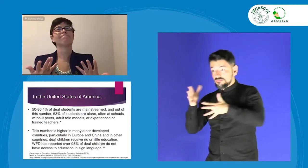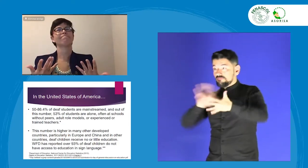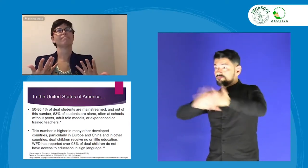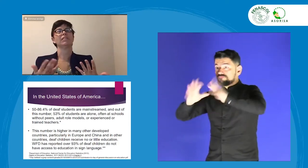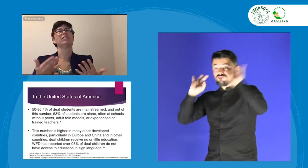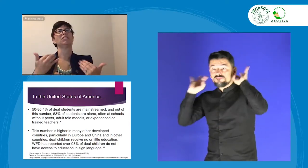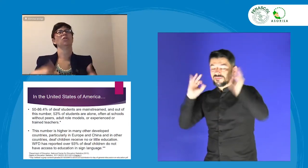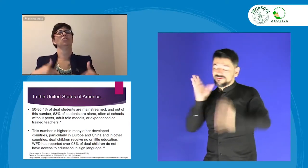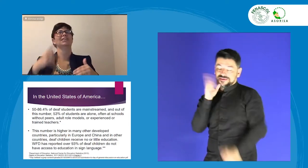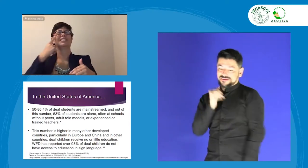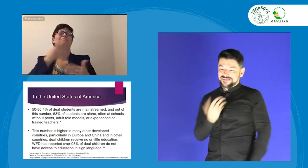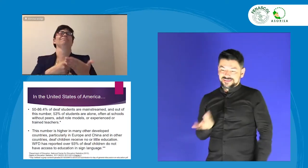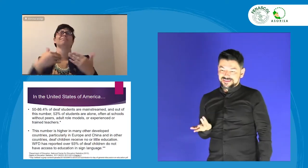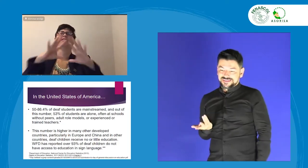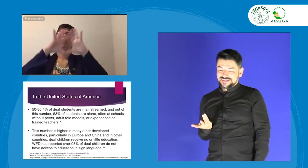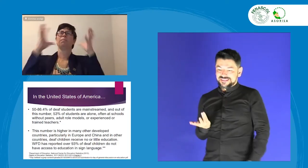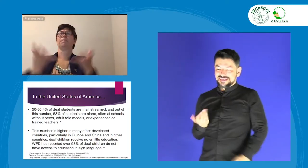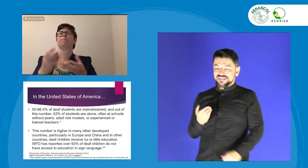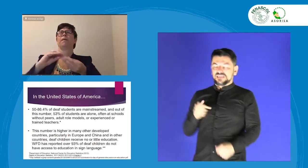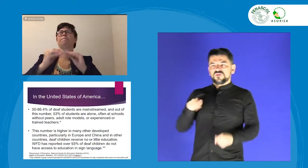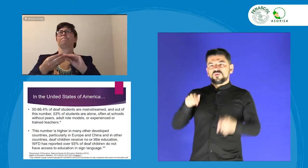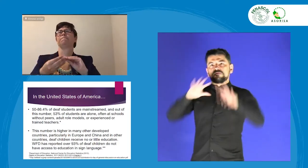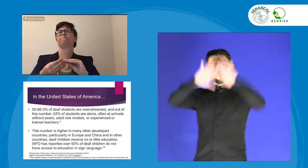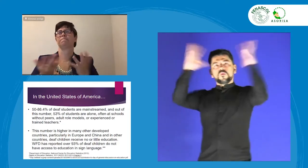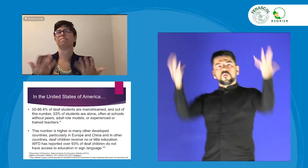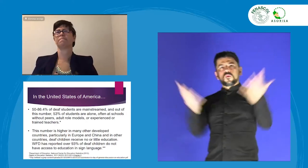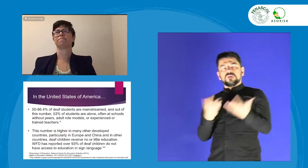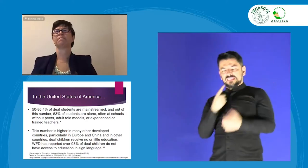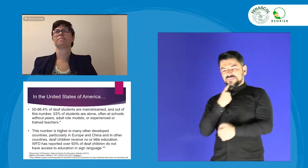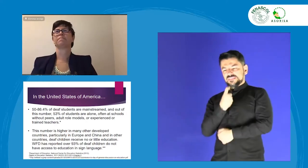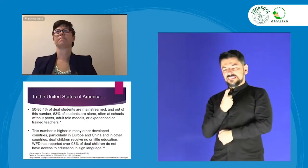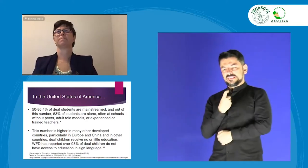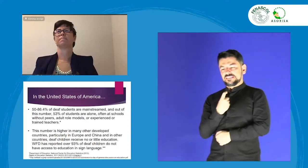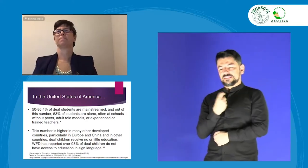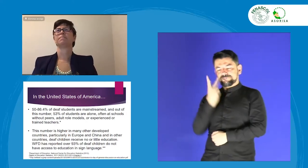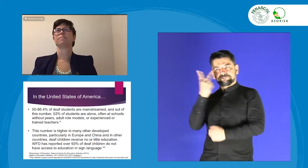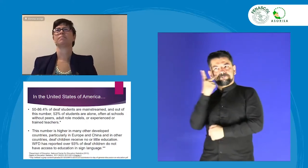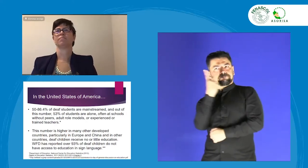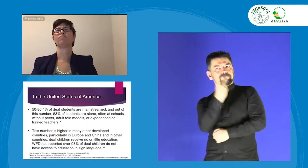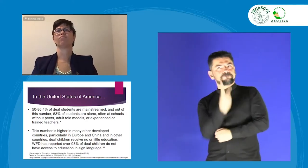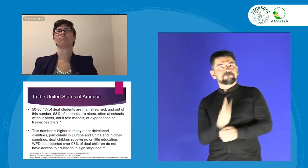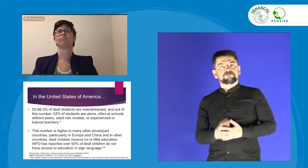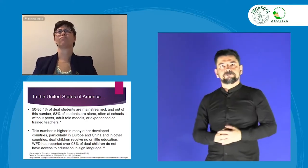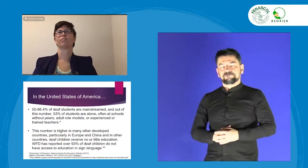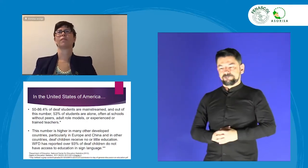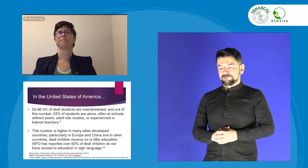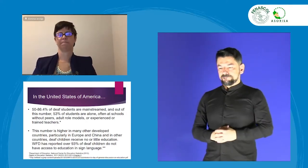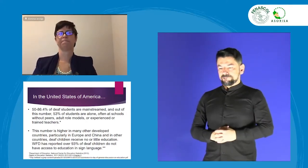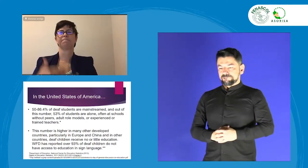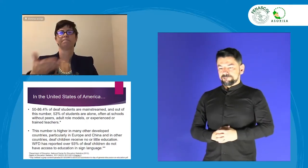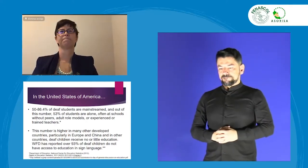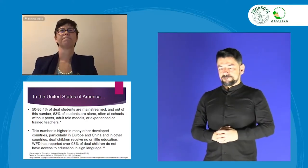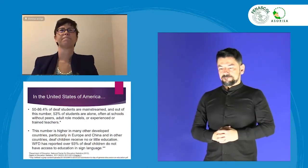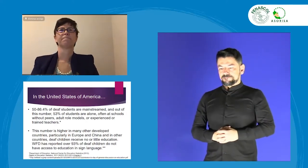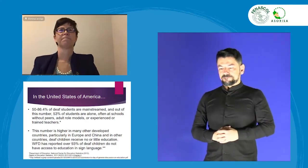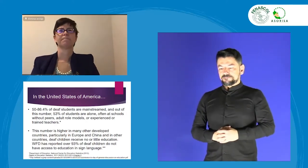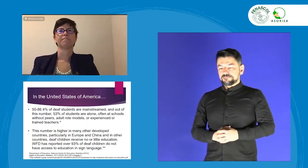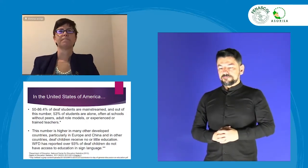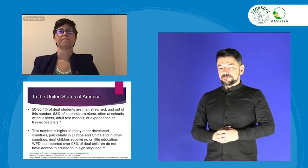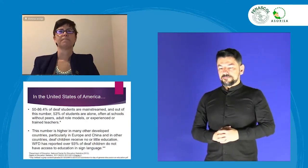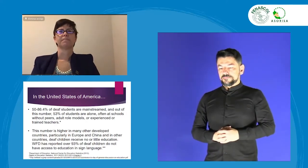lengua de señas, de poder tener sus pares. Y ese es un problema que no solamente se presenta en los Estados Unidos, sino que es mundial.